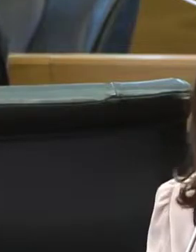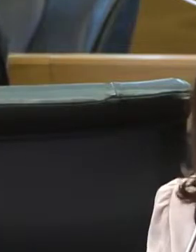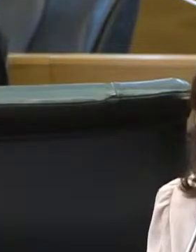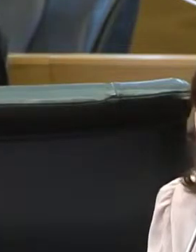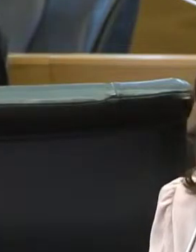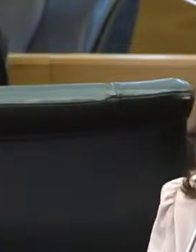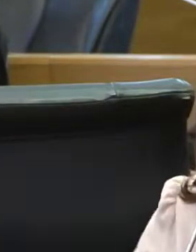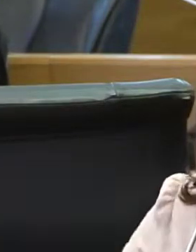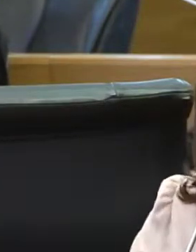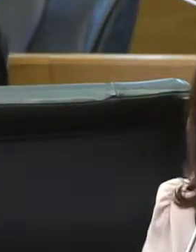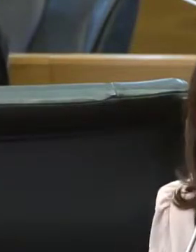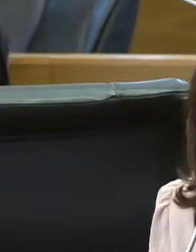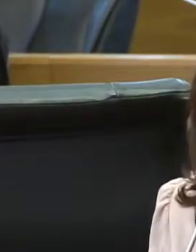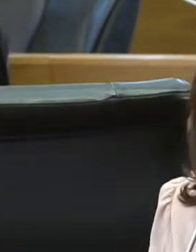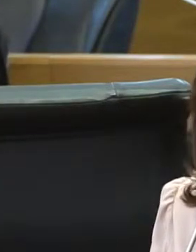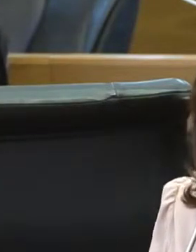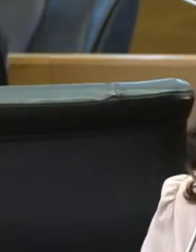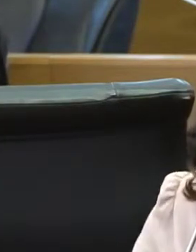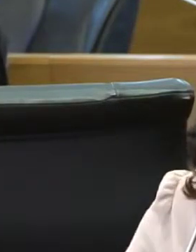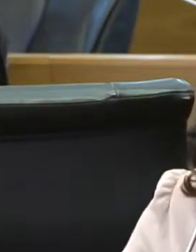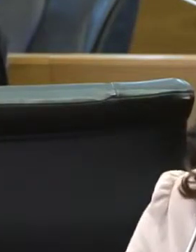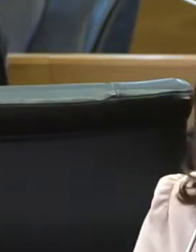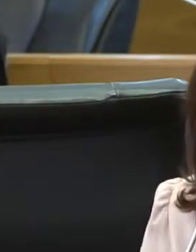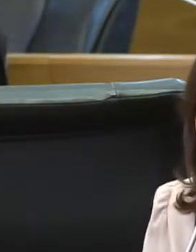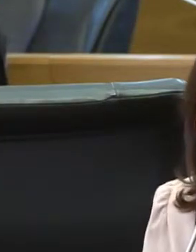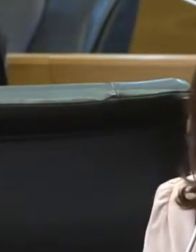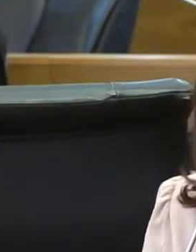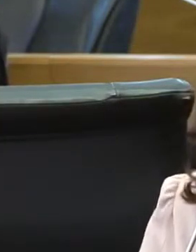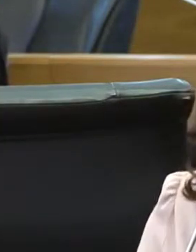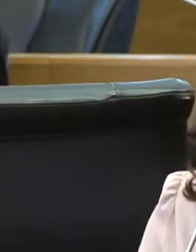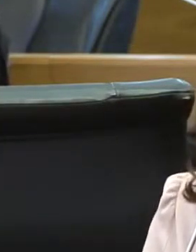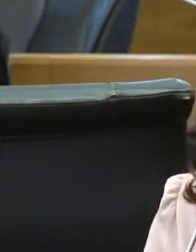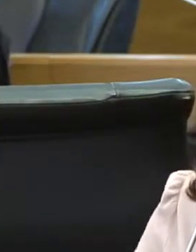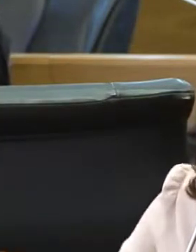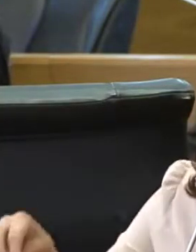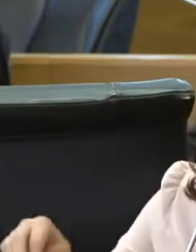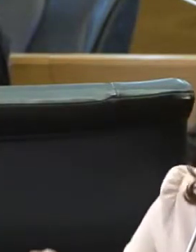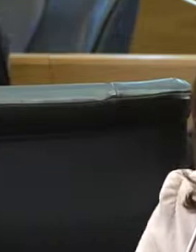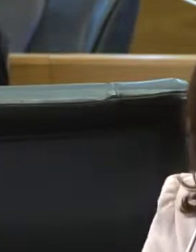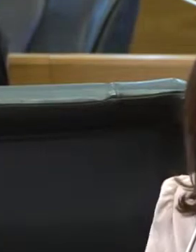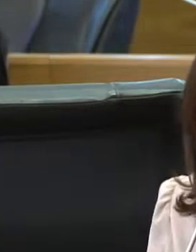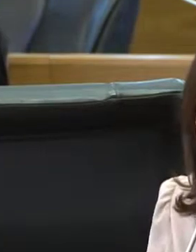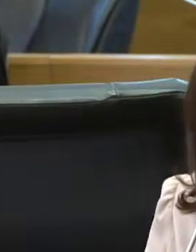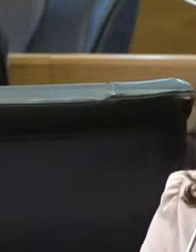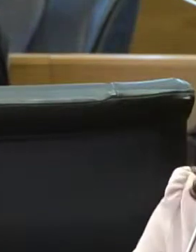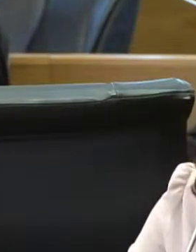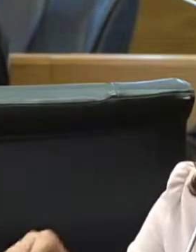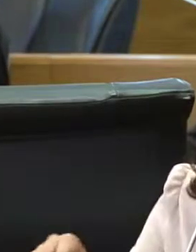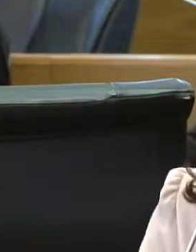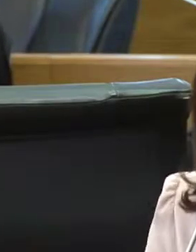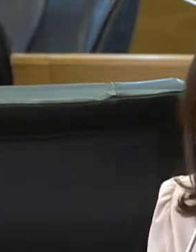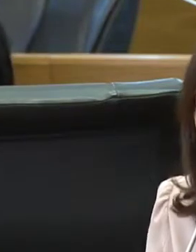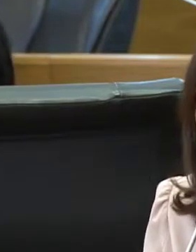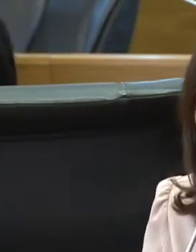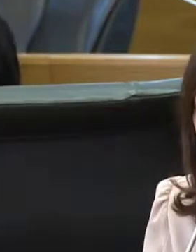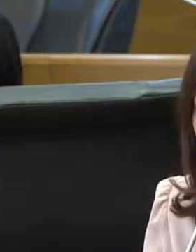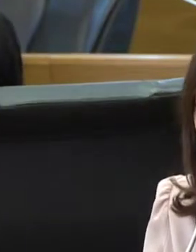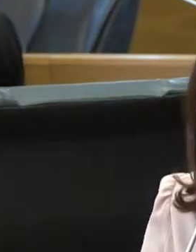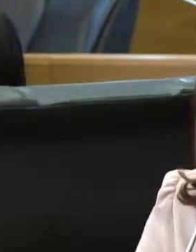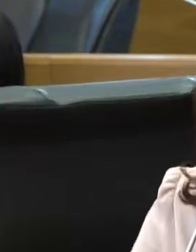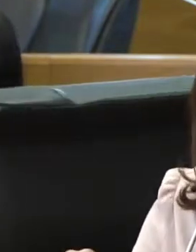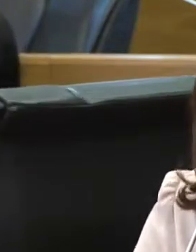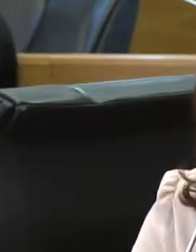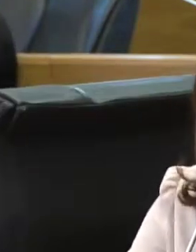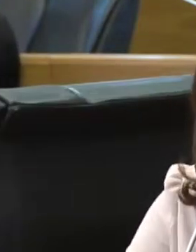estou tratando do assunto do ponto de vista político, mas estou tratando como moradora dessa cidade, como parlamentar que sou do meu